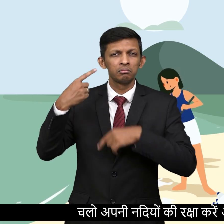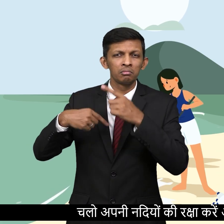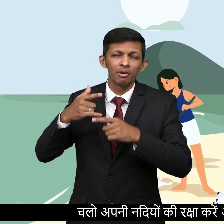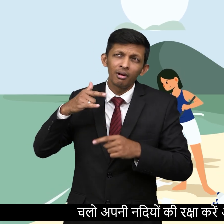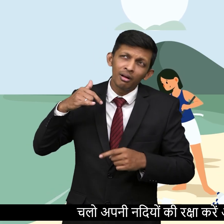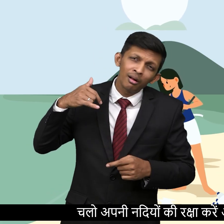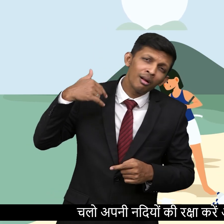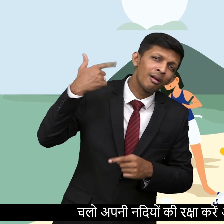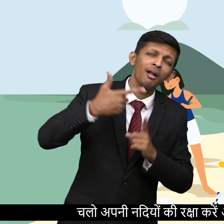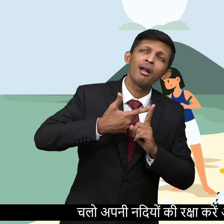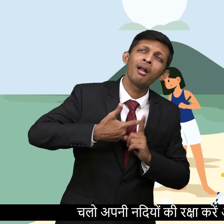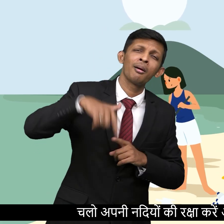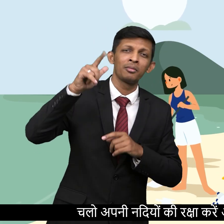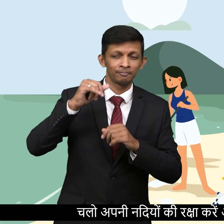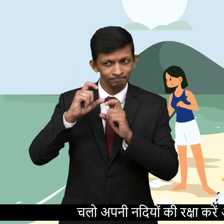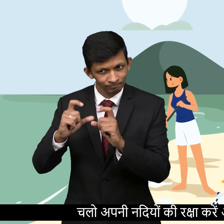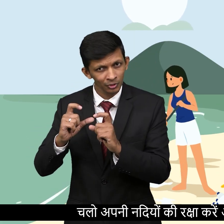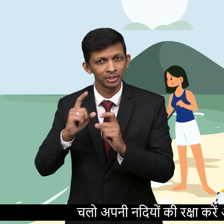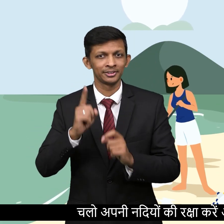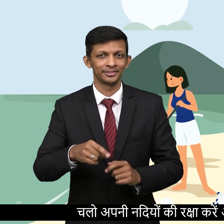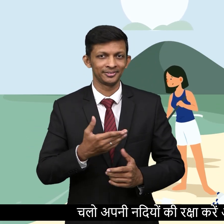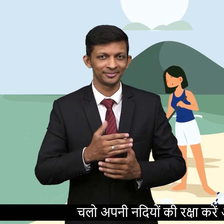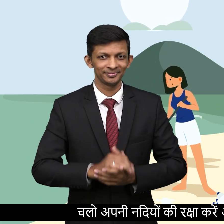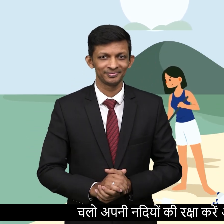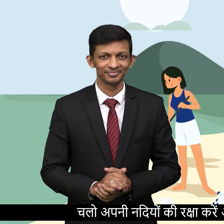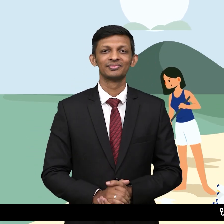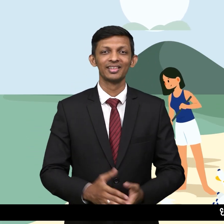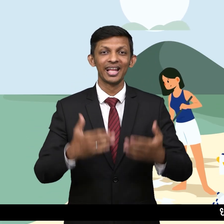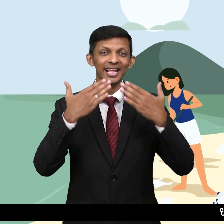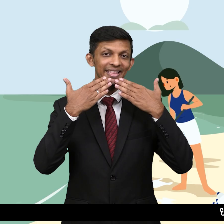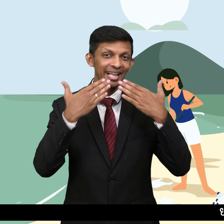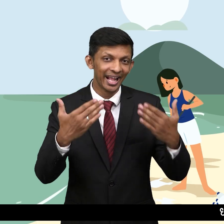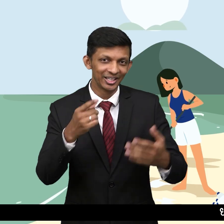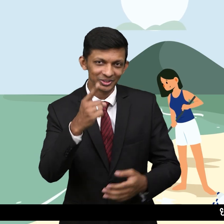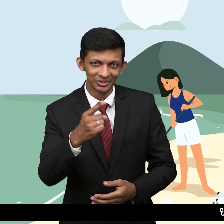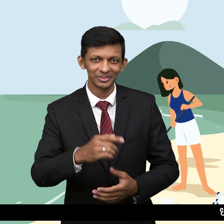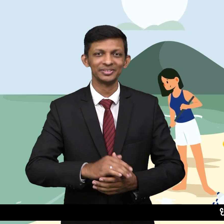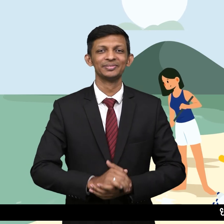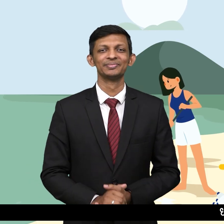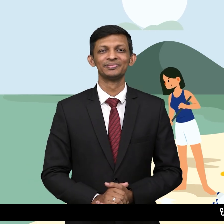धन्यवाद।